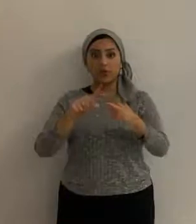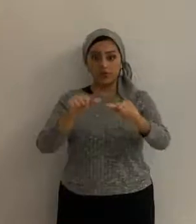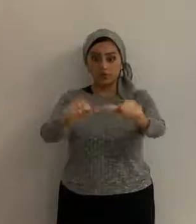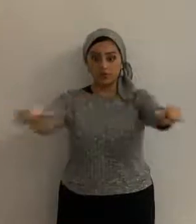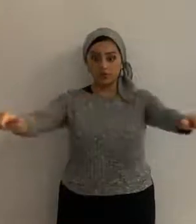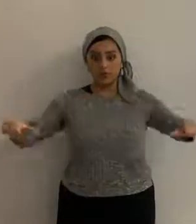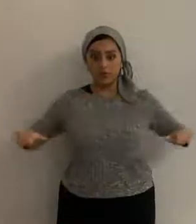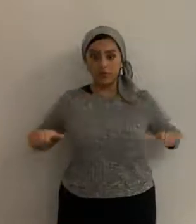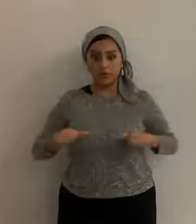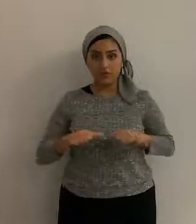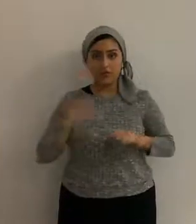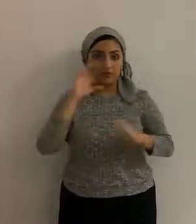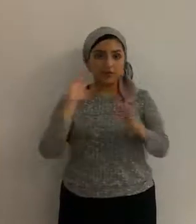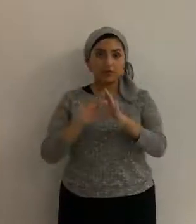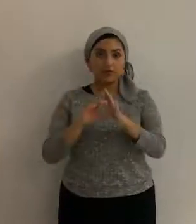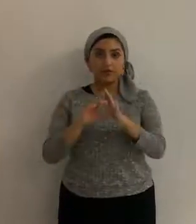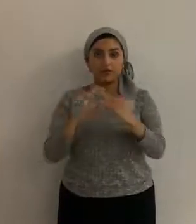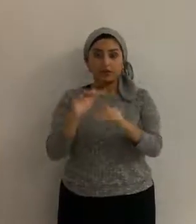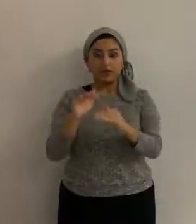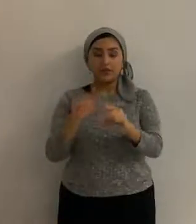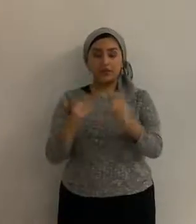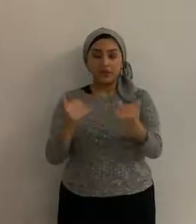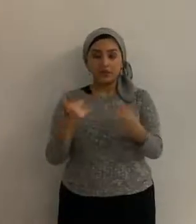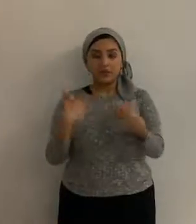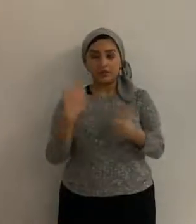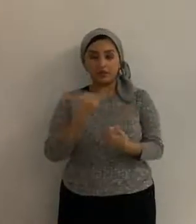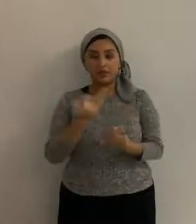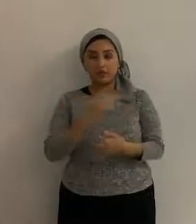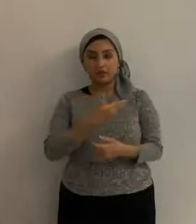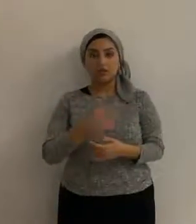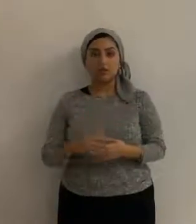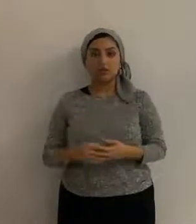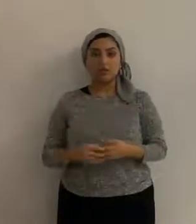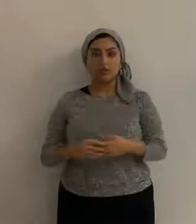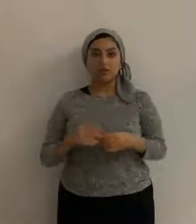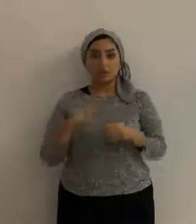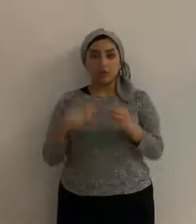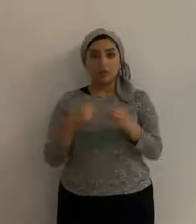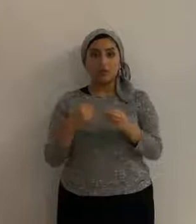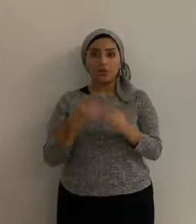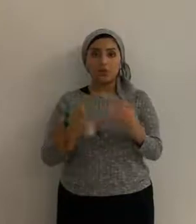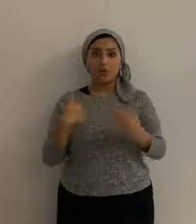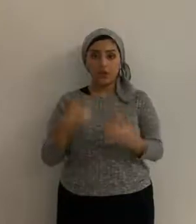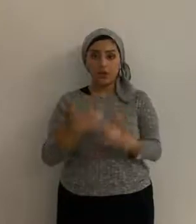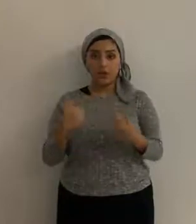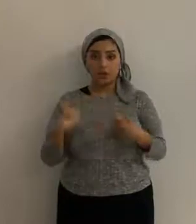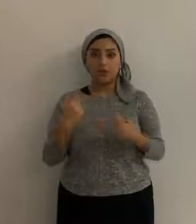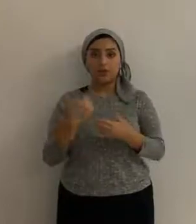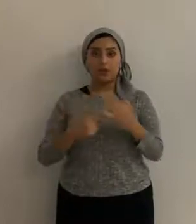pero bueno, así lo tenemos por ahora. Sobre lo que tenemos es lo que comentamos.